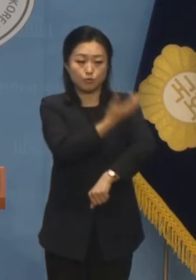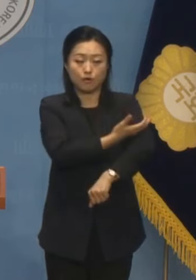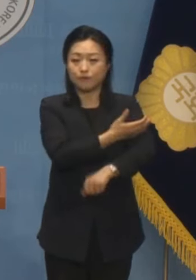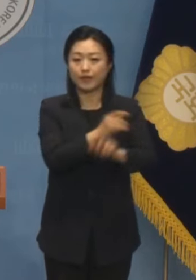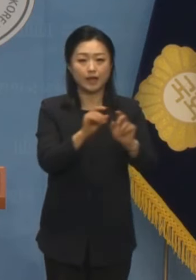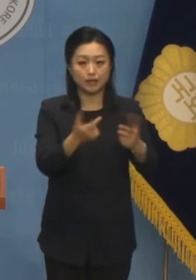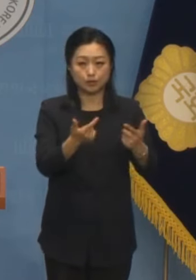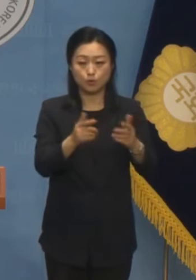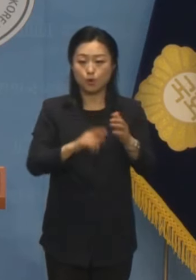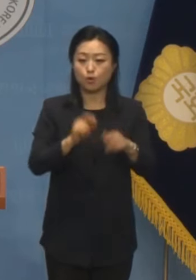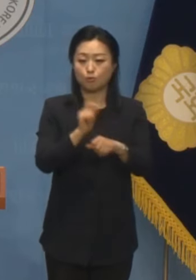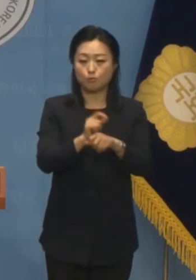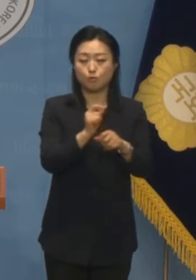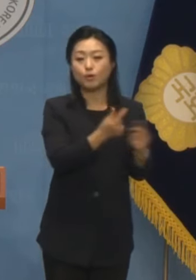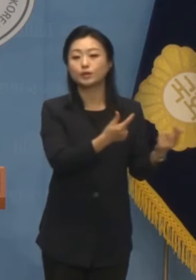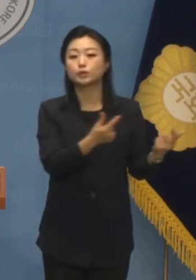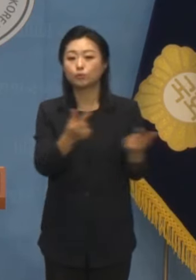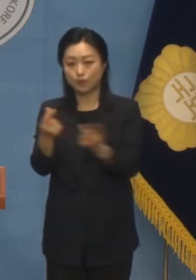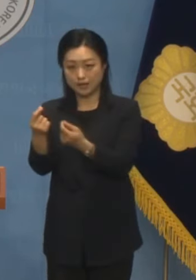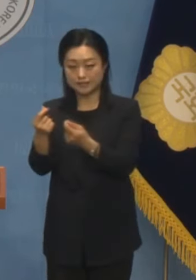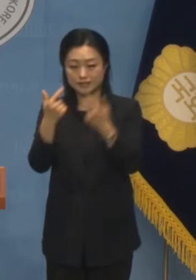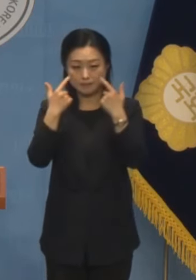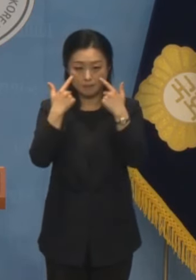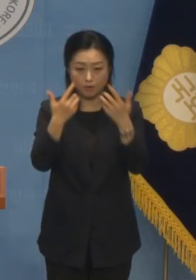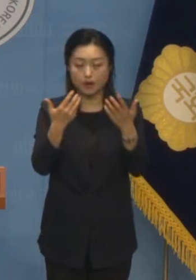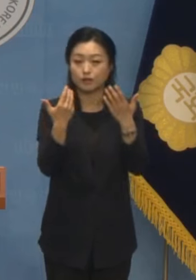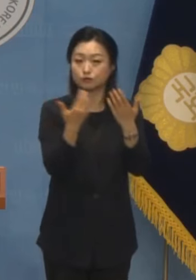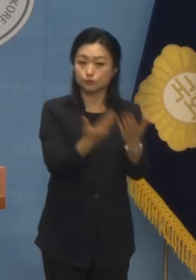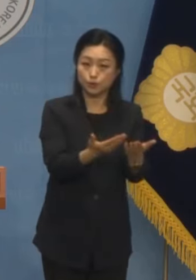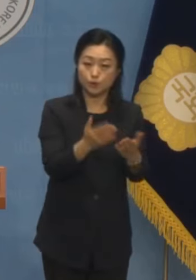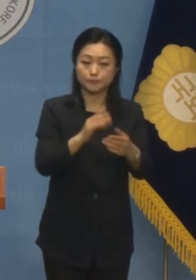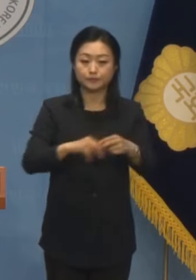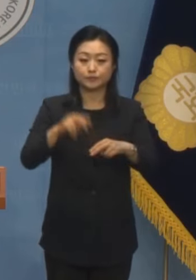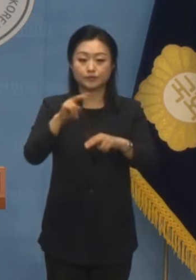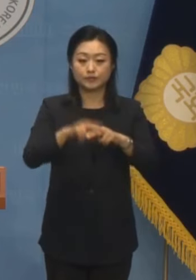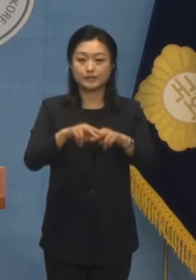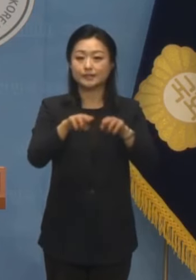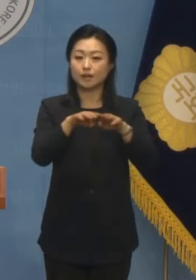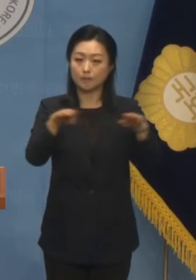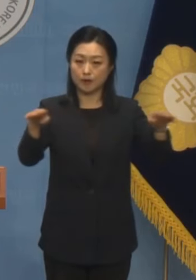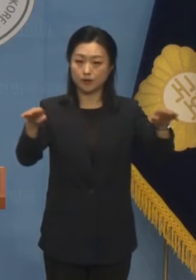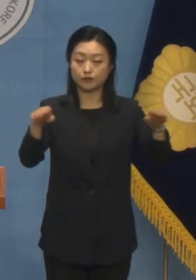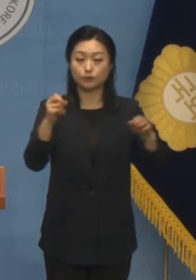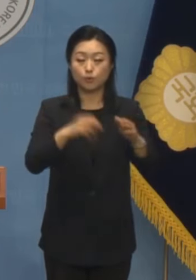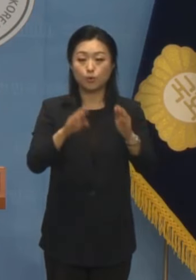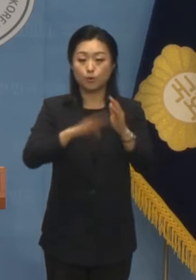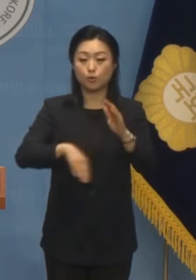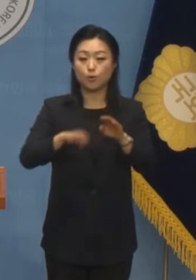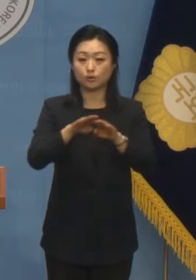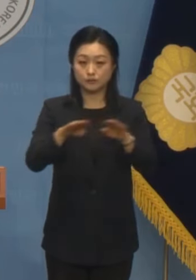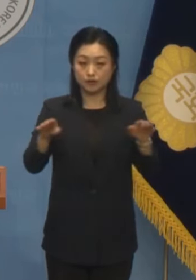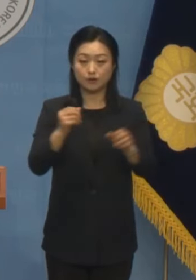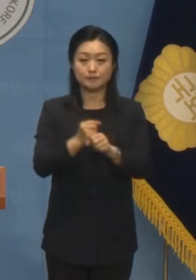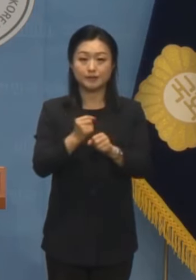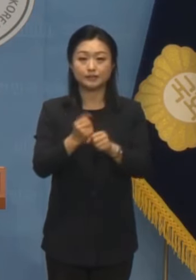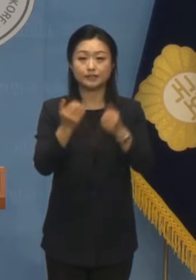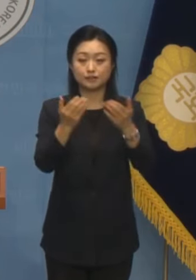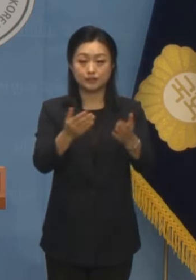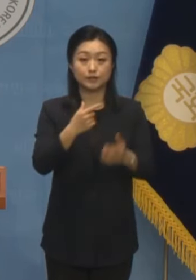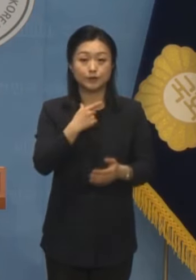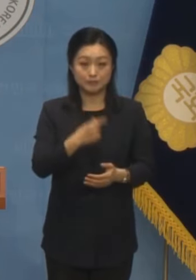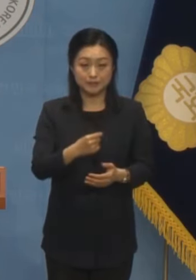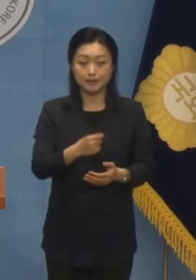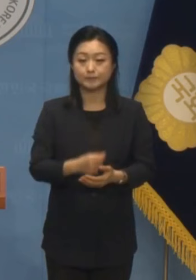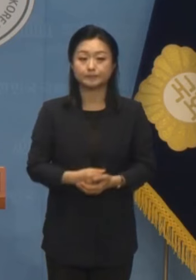아닌 일반 공무원이라는 점을 명확히 하여 공직간 형평성과 공정성을 도모하려는 것입니다.